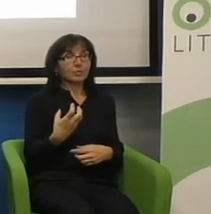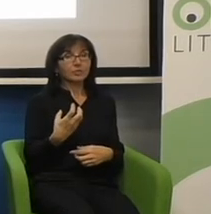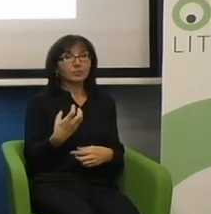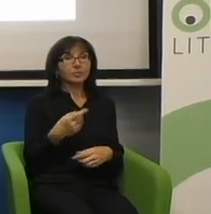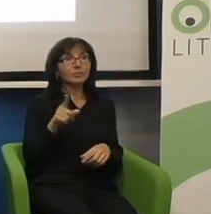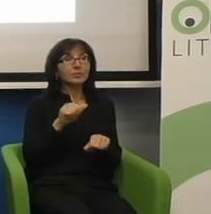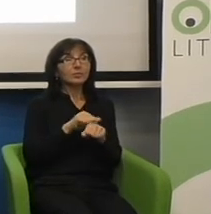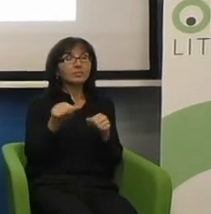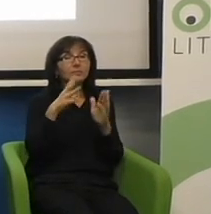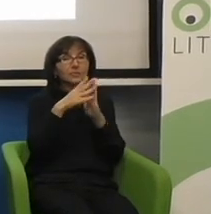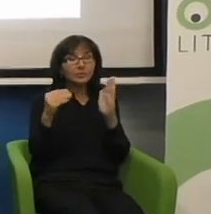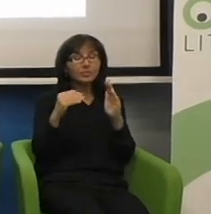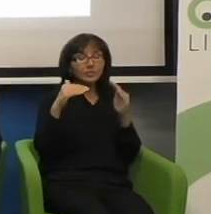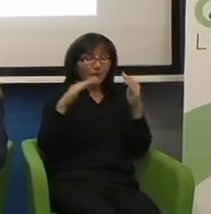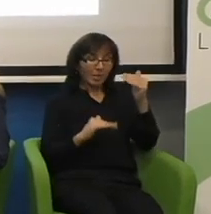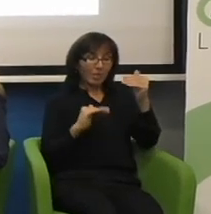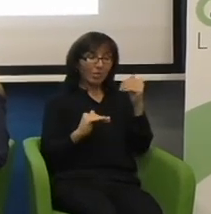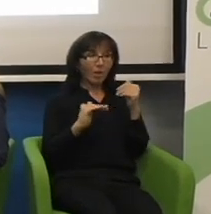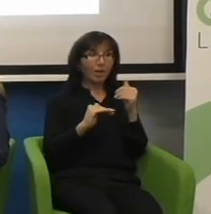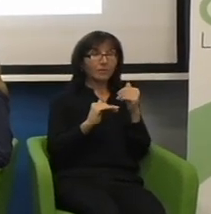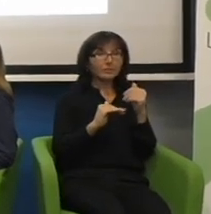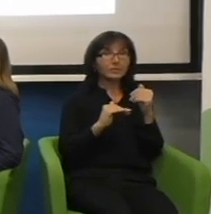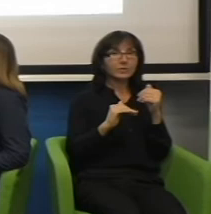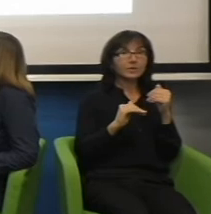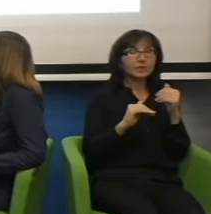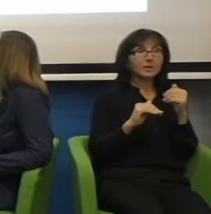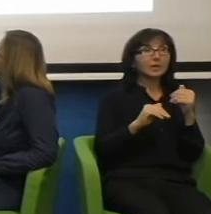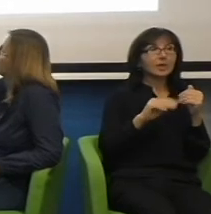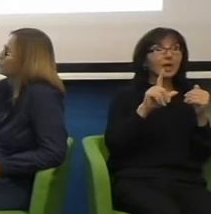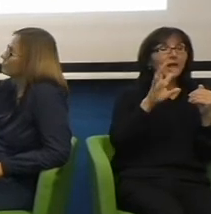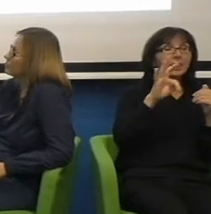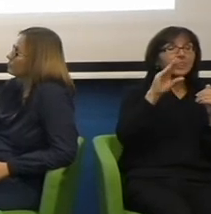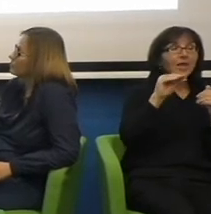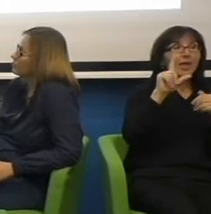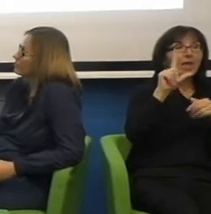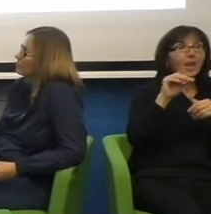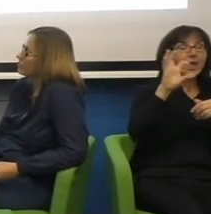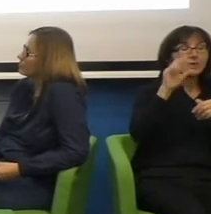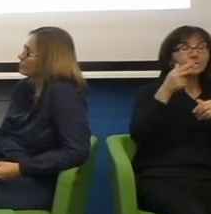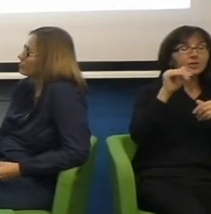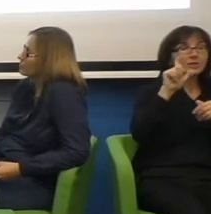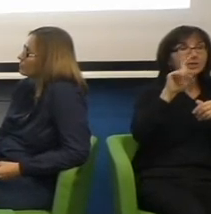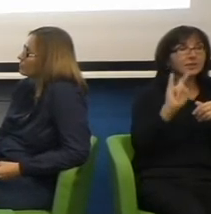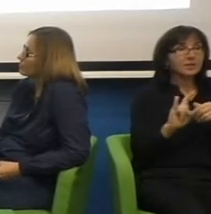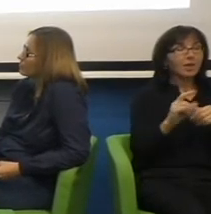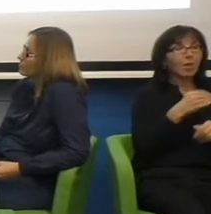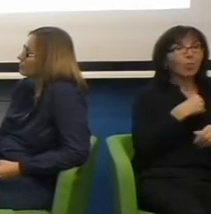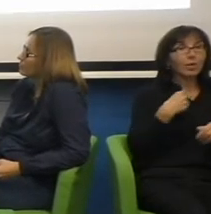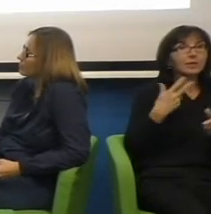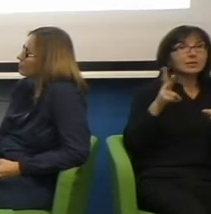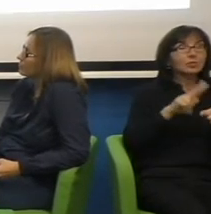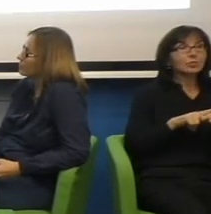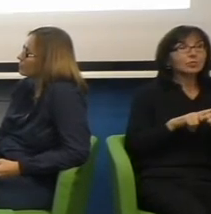To jest to zdjęcie na dole. Edmund i Walentyna Teleśnicy, Polacy,